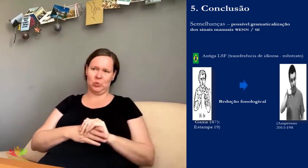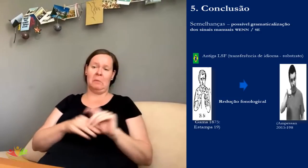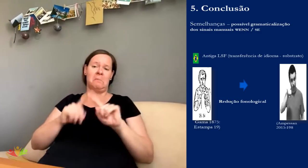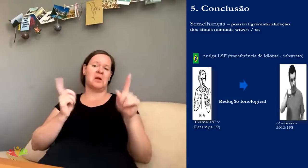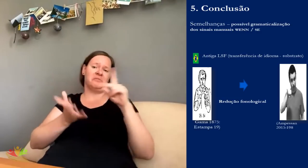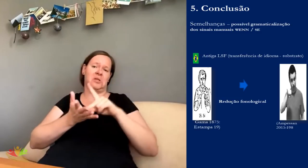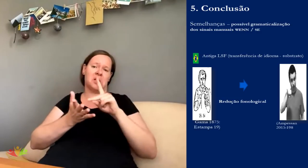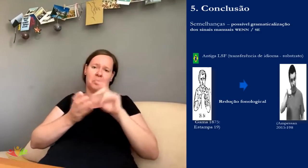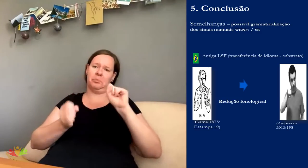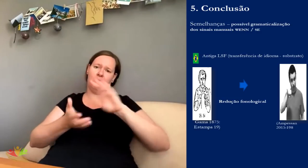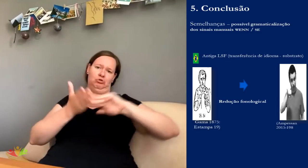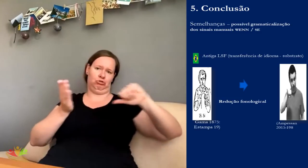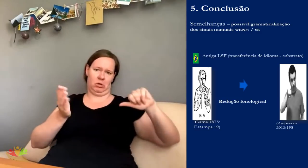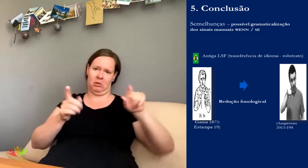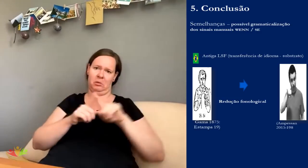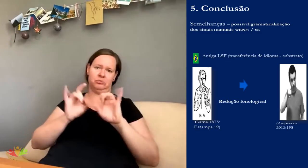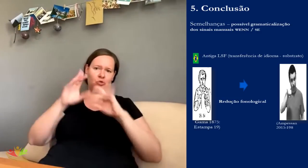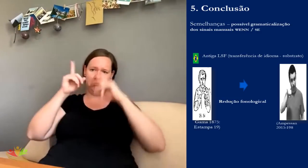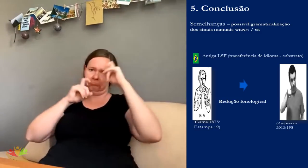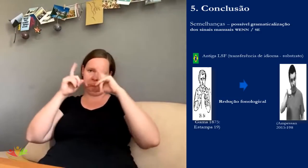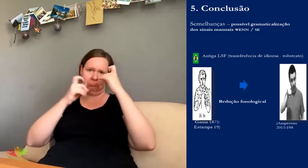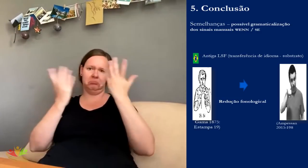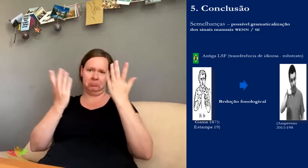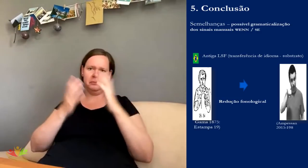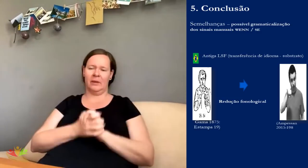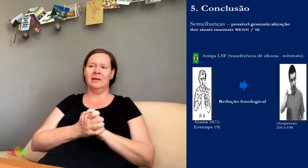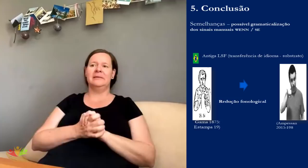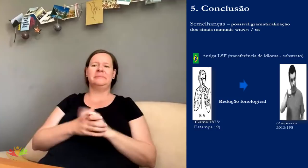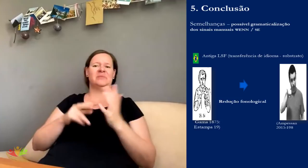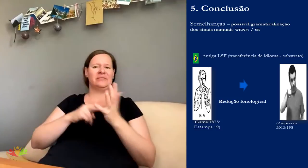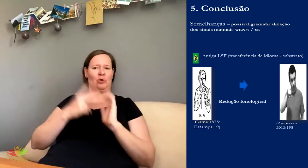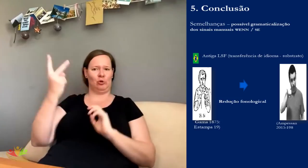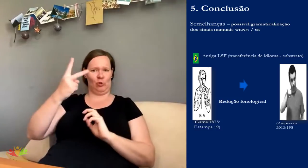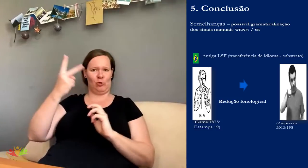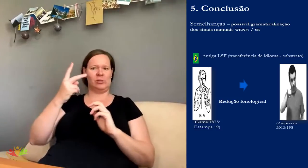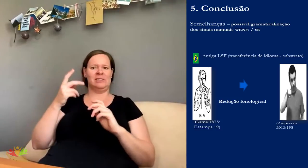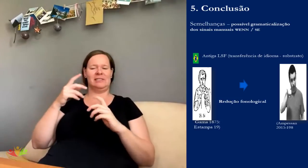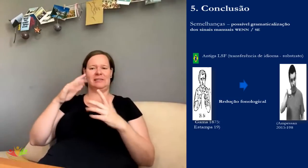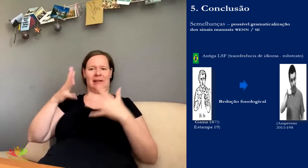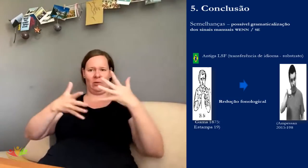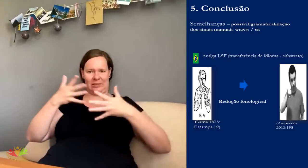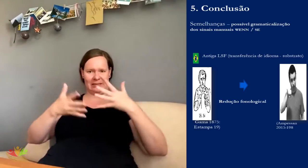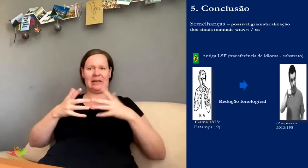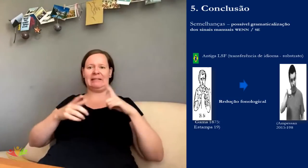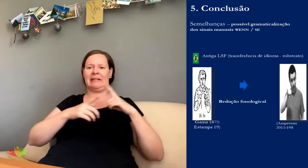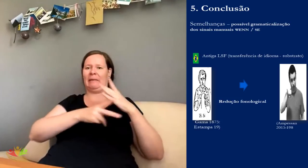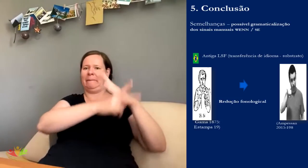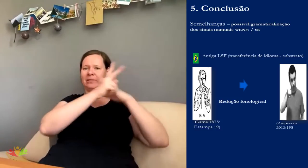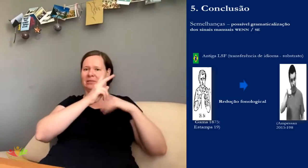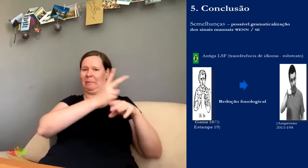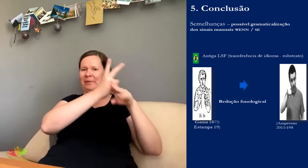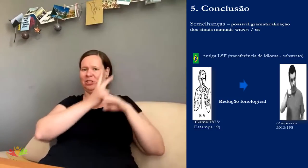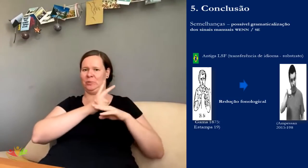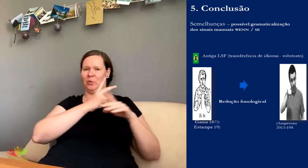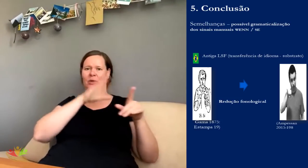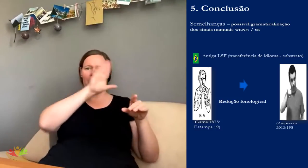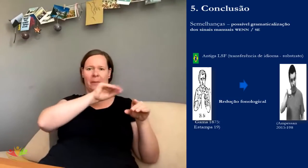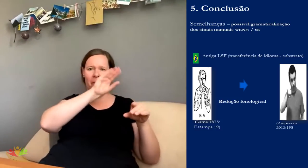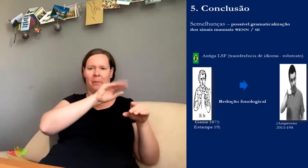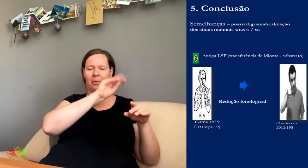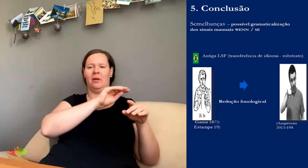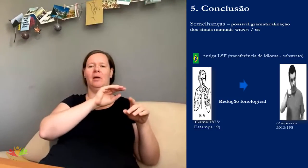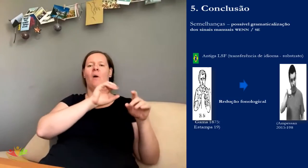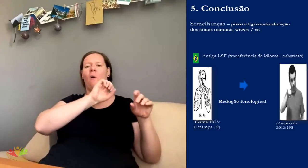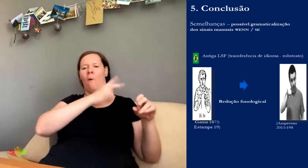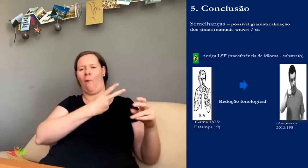são coisas que podem também ter a origem na fala, na língua oral e que sofrem empréstimo para a língua